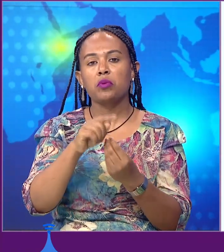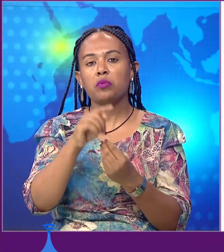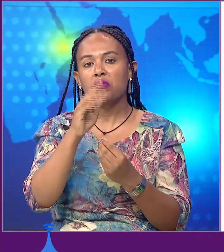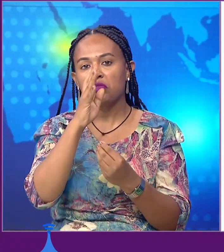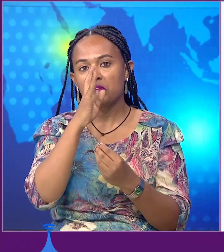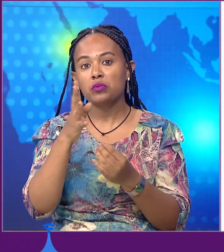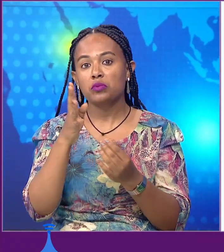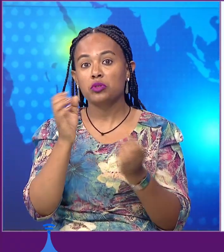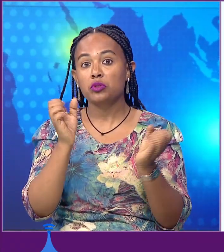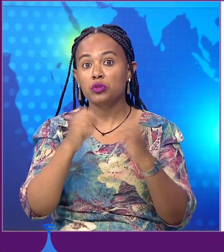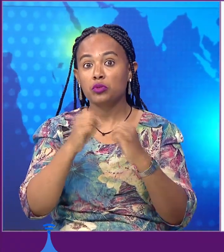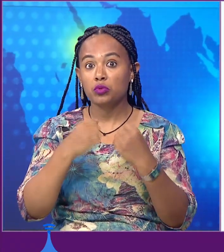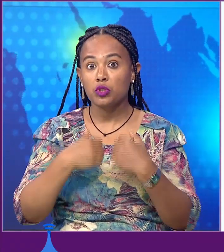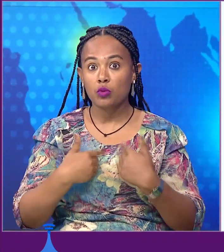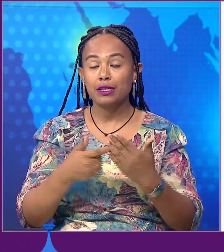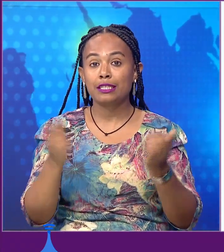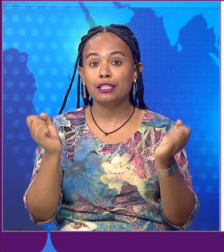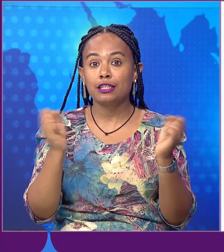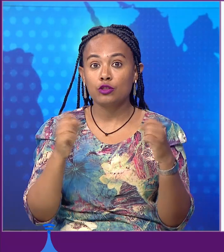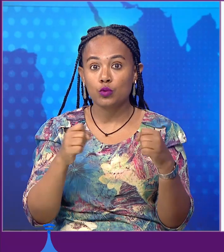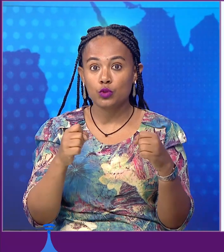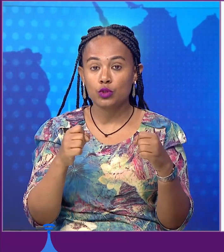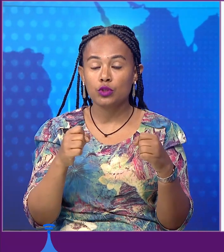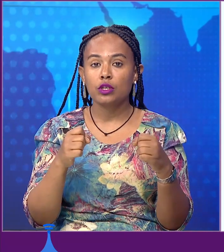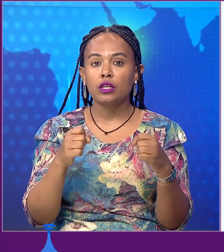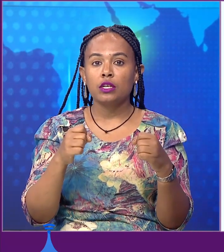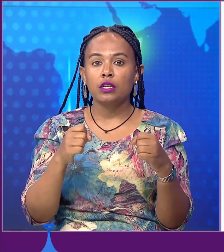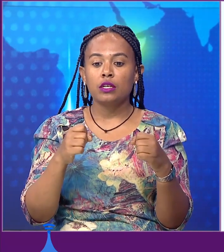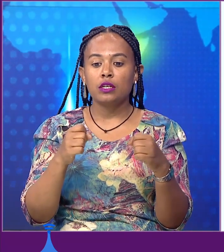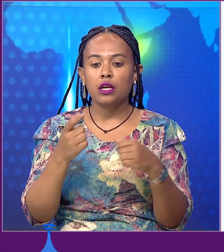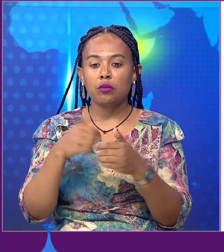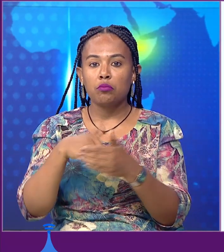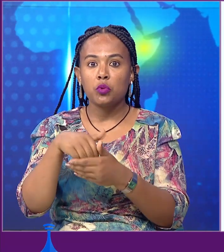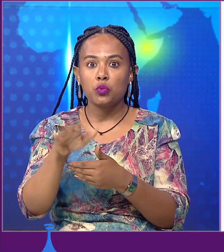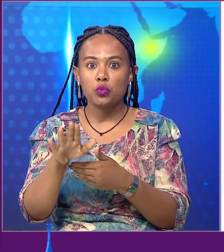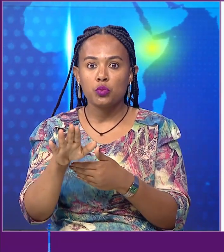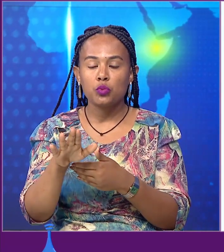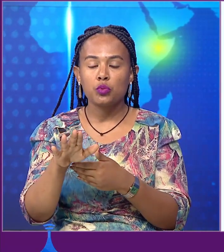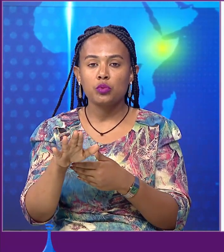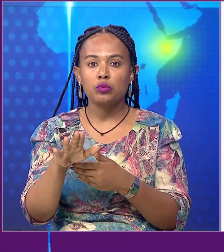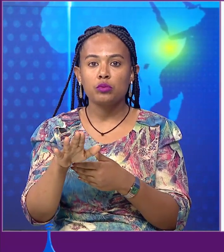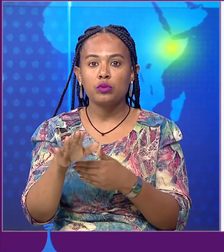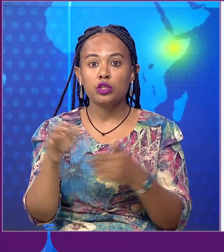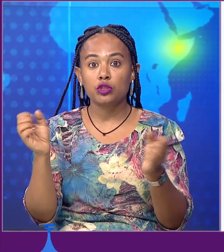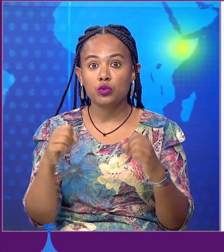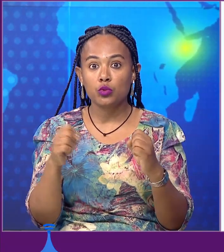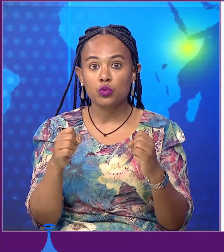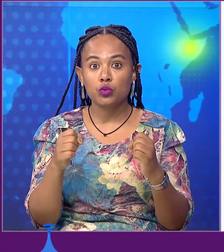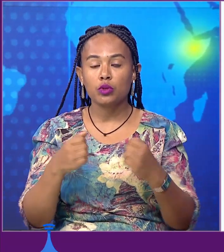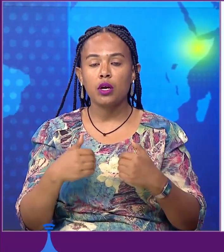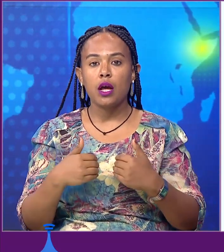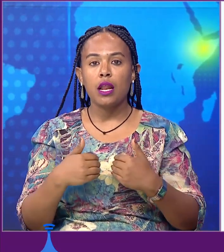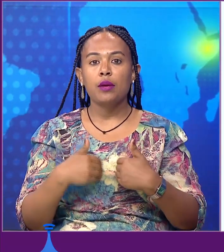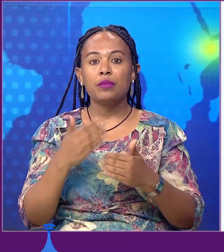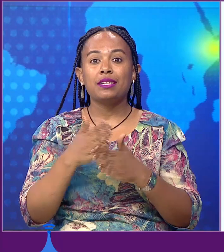ግጭቶች አሉና እነዚህ ግጭቶች ላይ የሚወጡ ትራቭል አድቫይዞች ግጭቶቹ